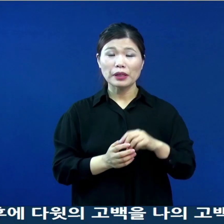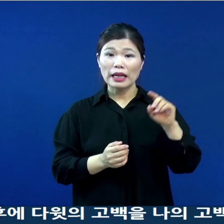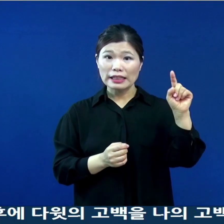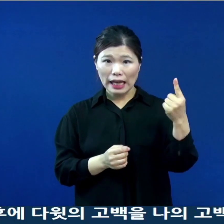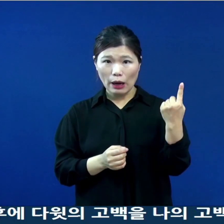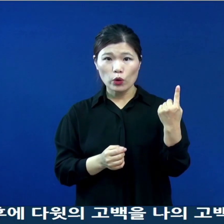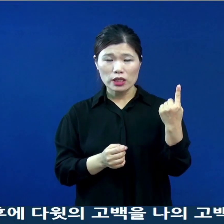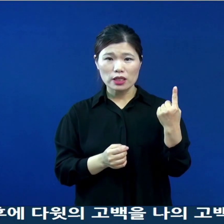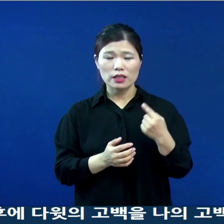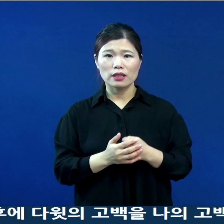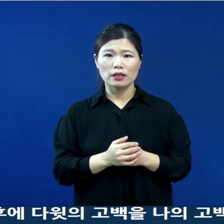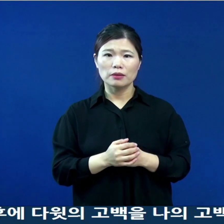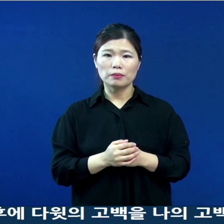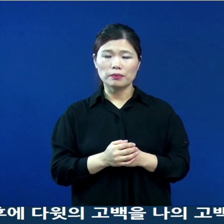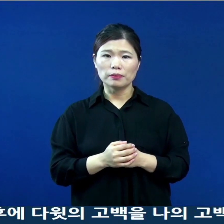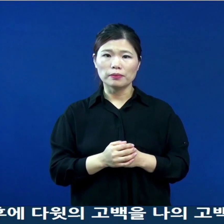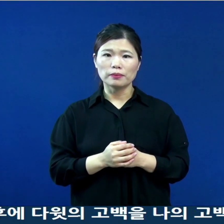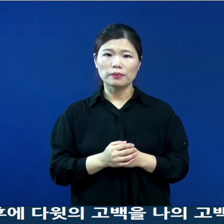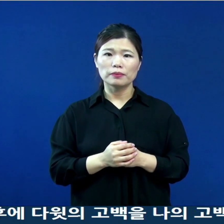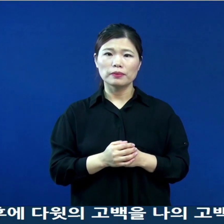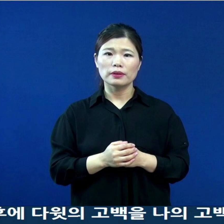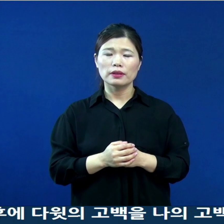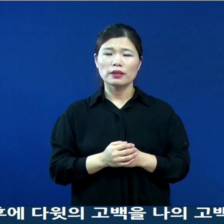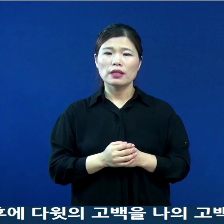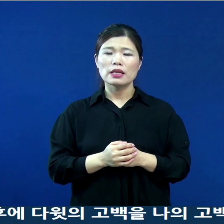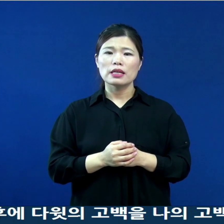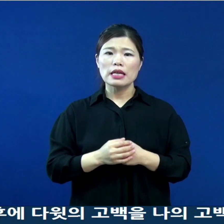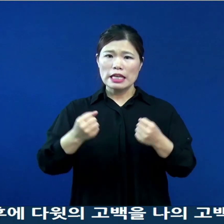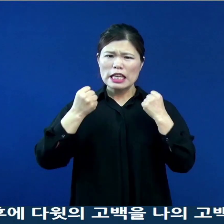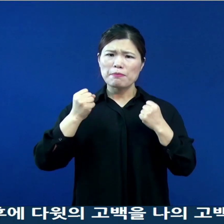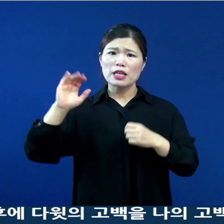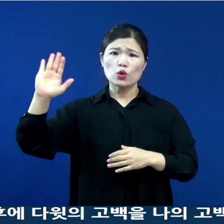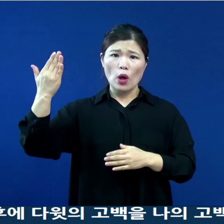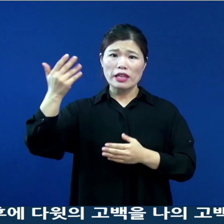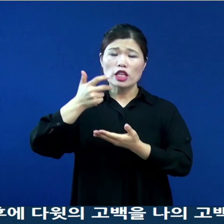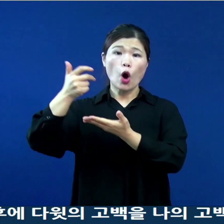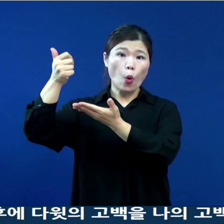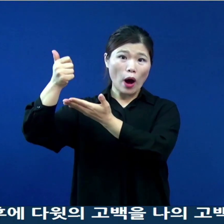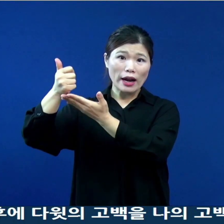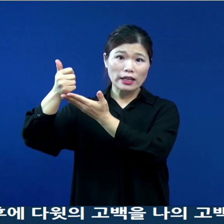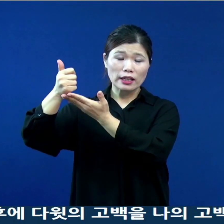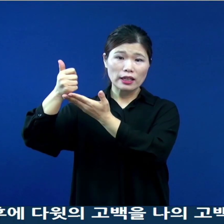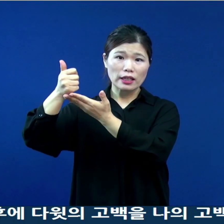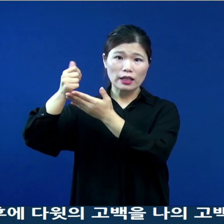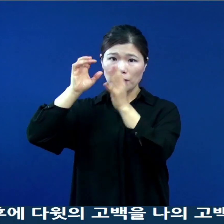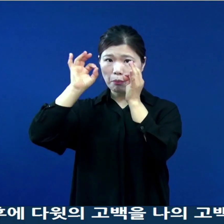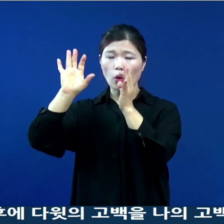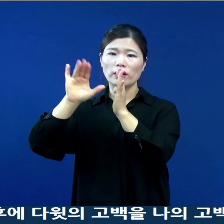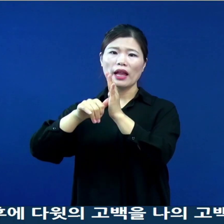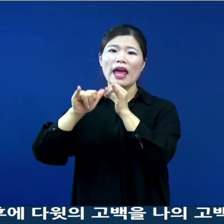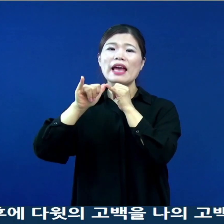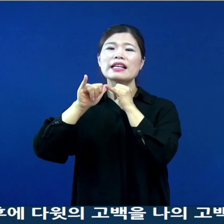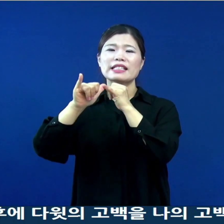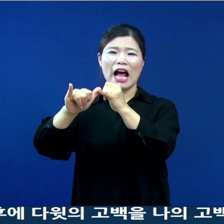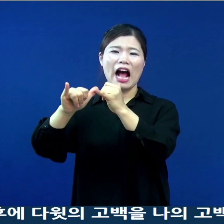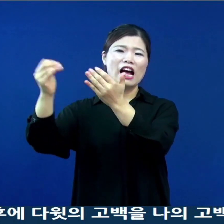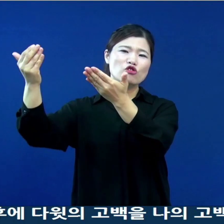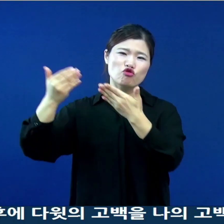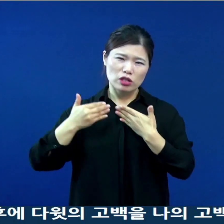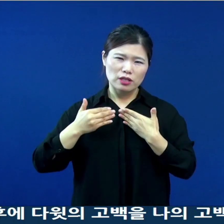다윗이 그의 힘이 되었던 여호와를 고백할 때 상 주시는 것을 경험했기